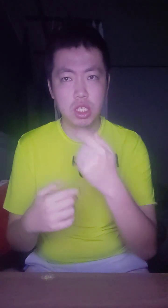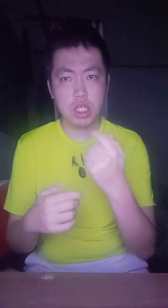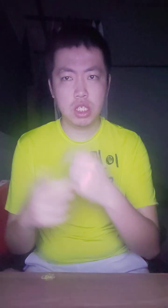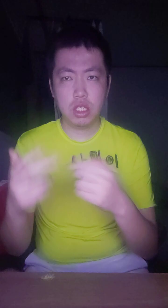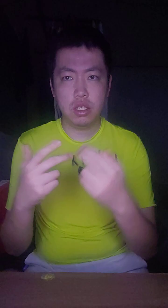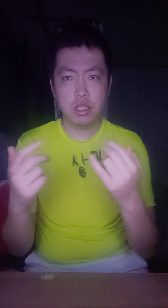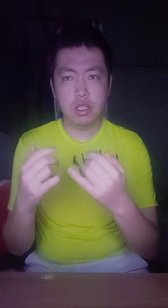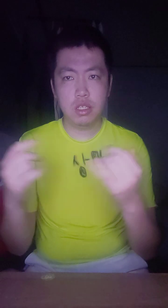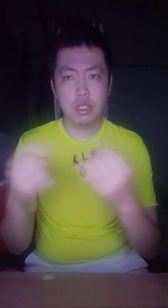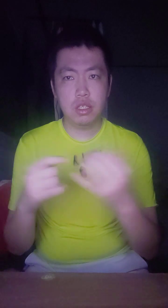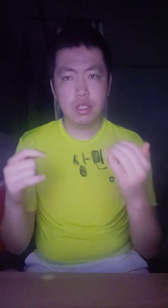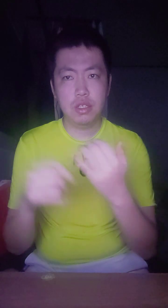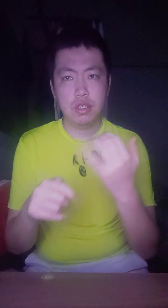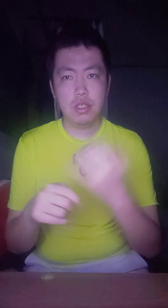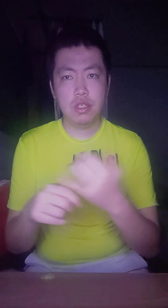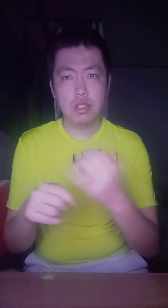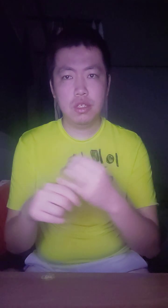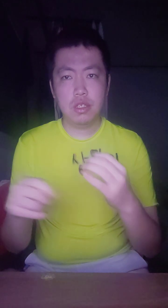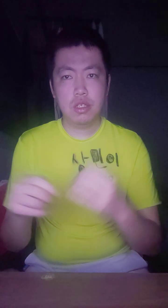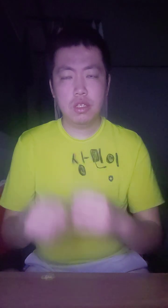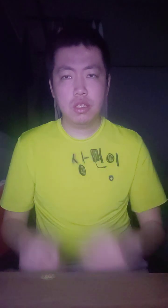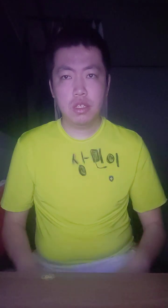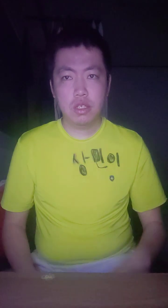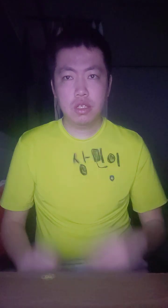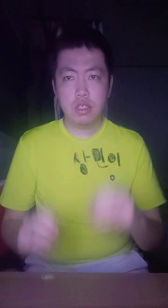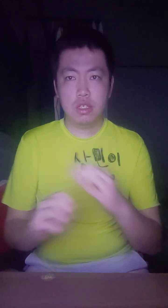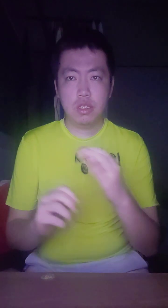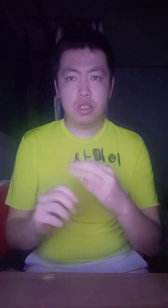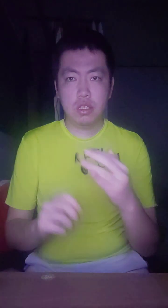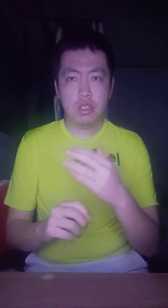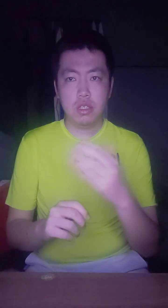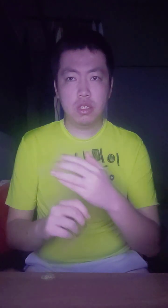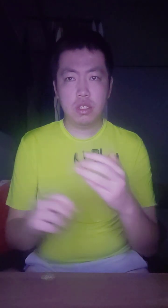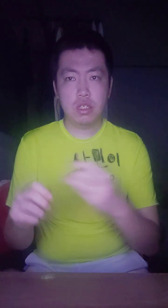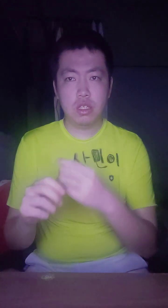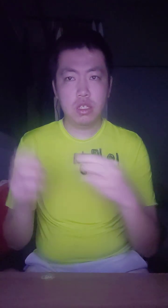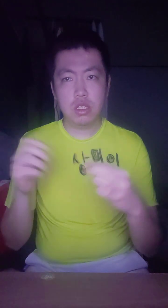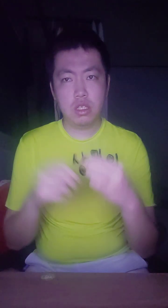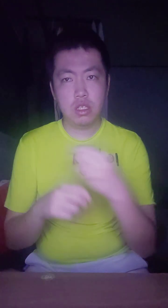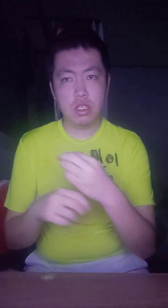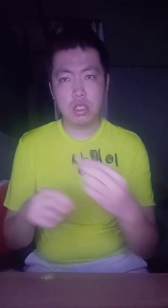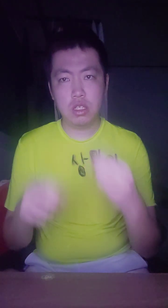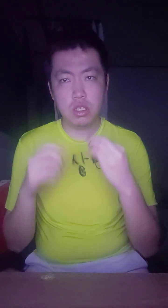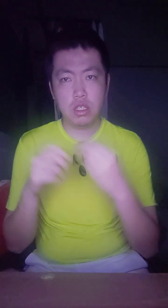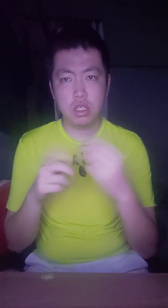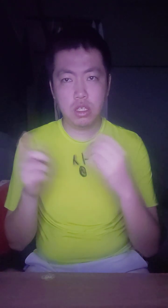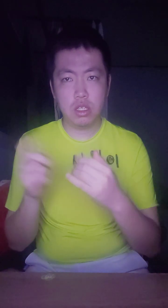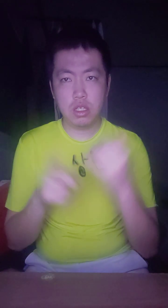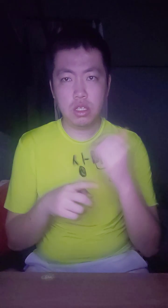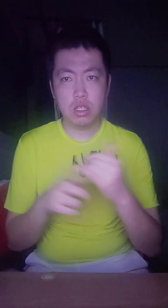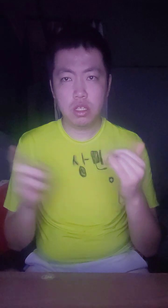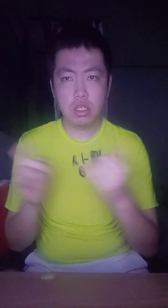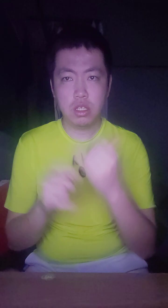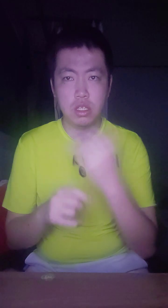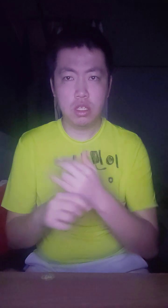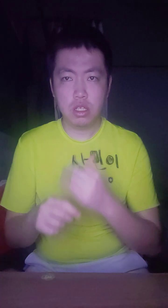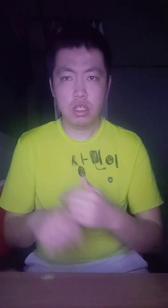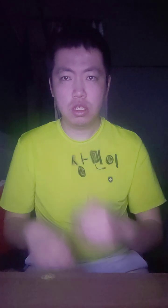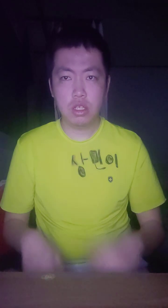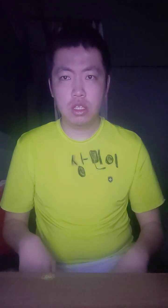작동하는 시간. 공기가 들어가면서 탱크 안에 있던 황화수소가 빠져나온 것으로 추정되고 있습니다. 자, 화장실 안에